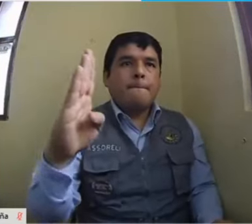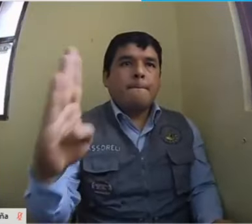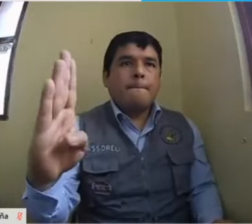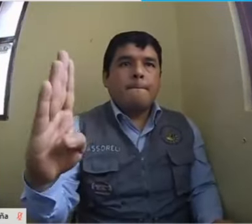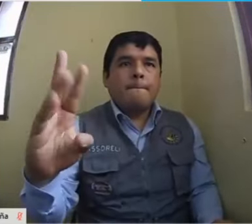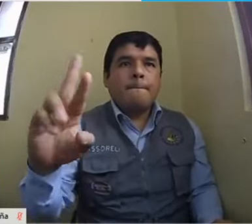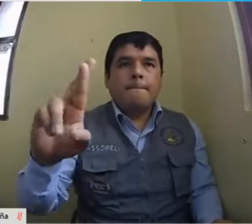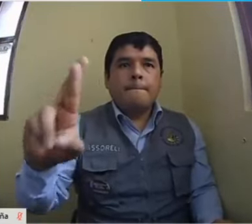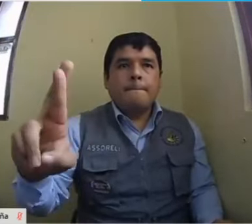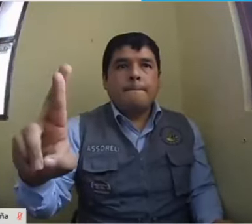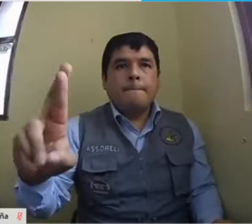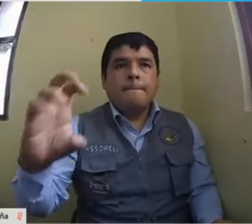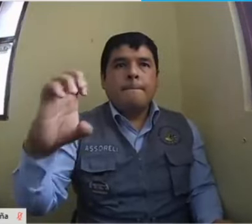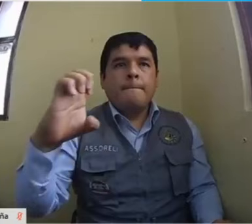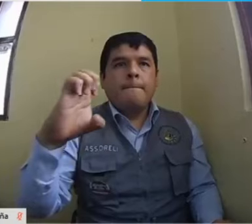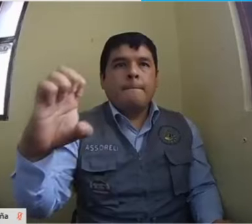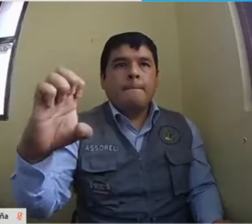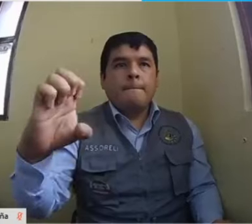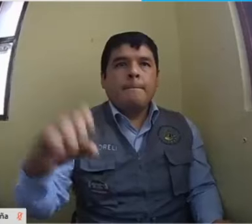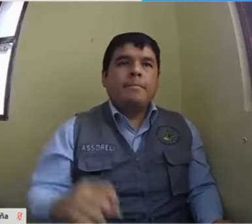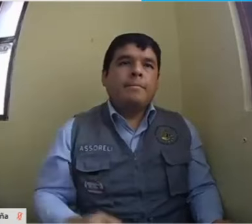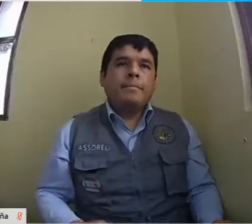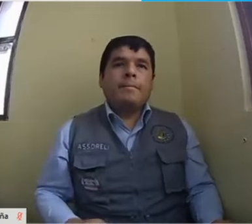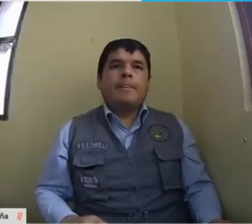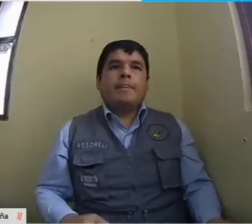a ver si identifican la palabra.